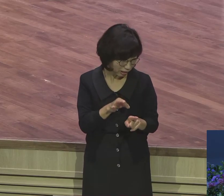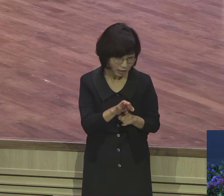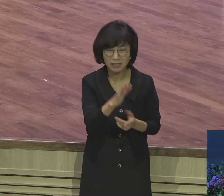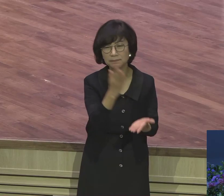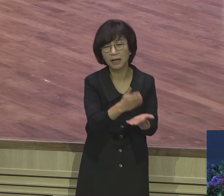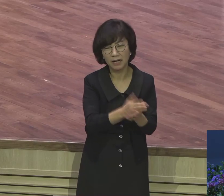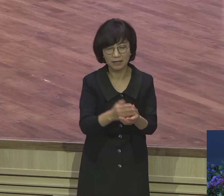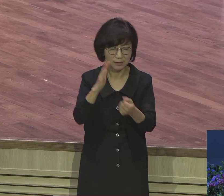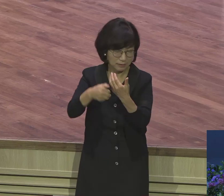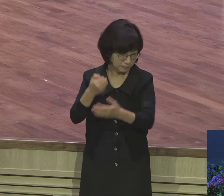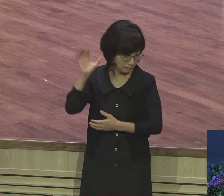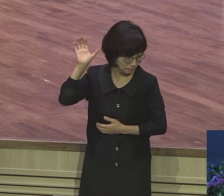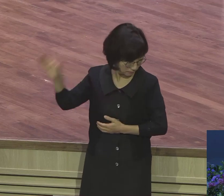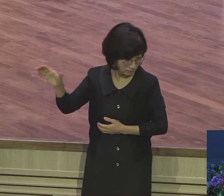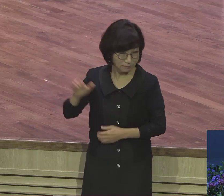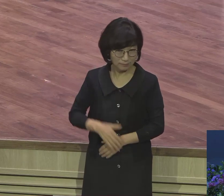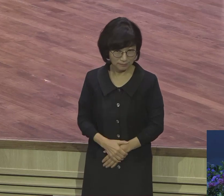손해요.